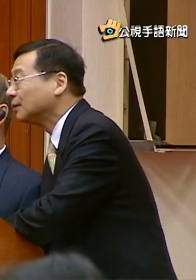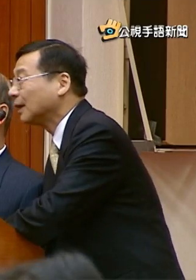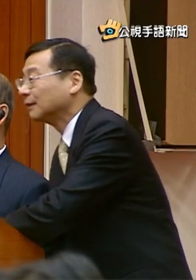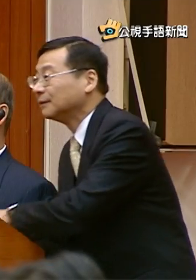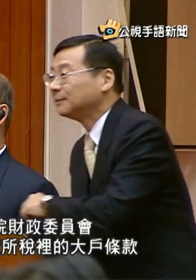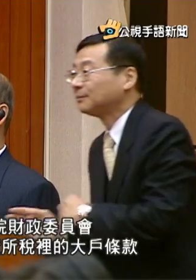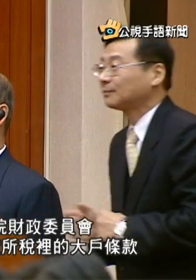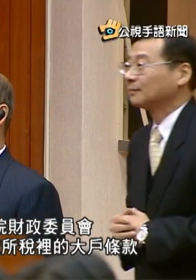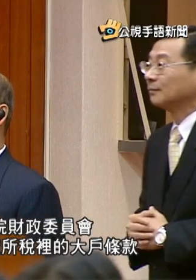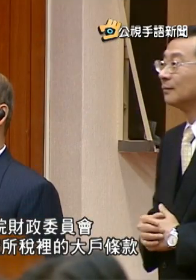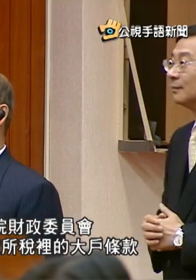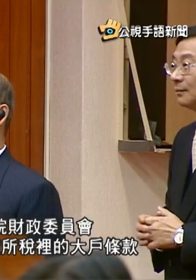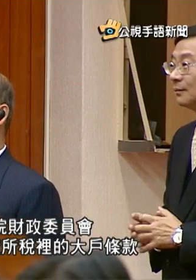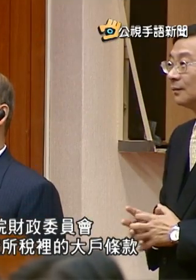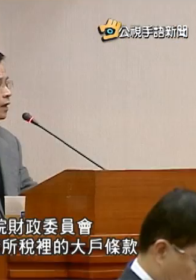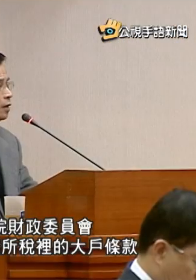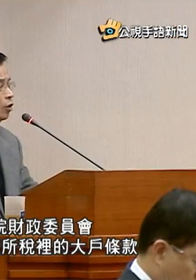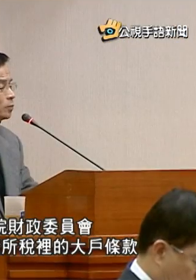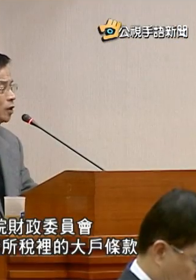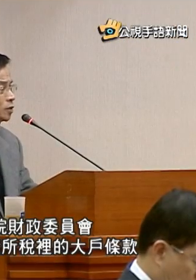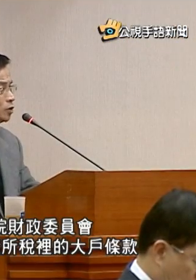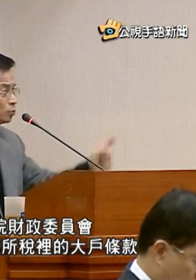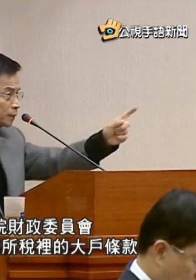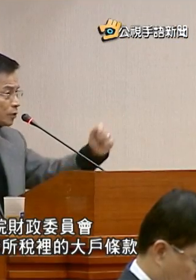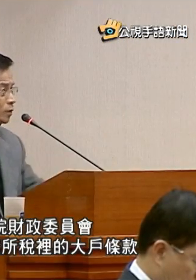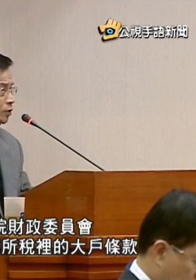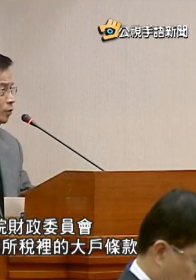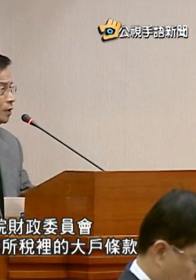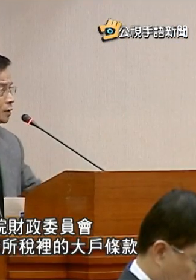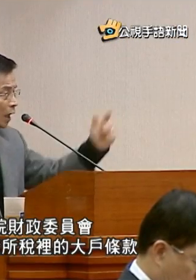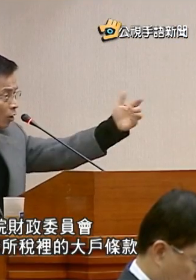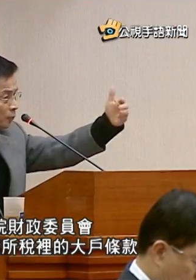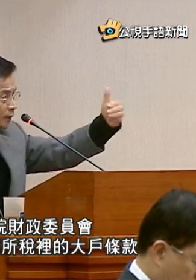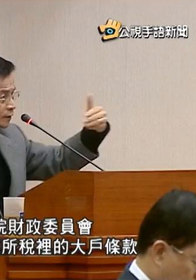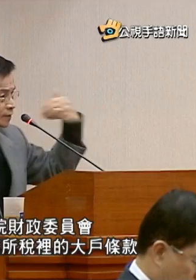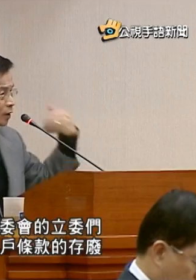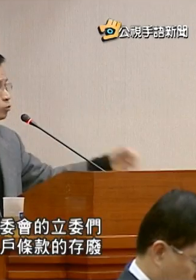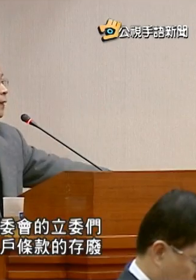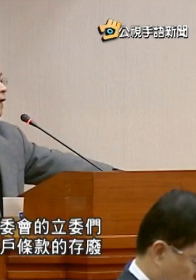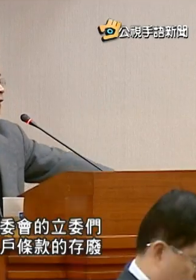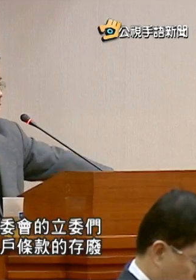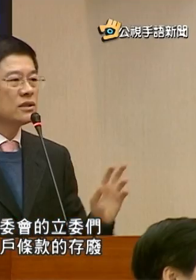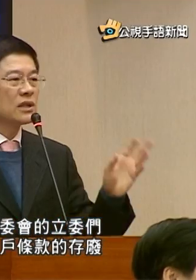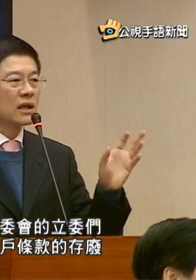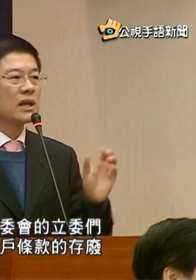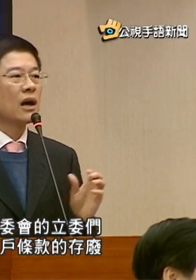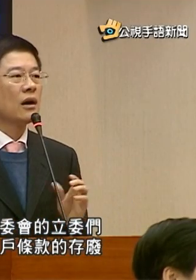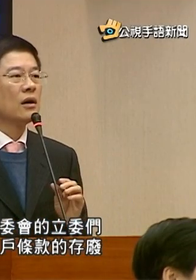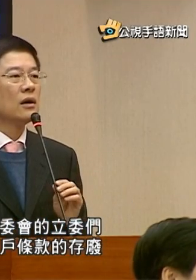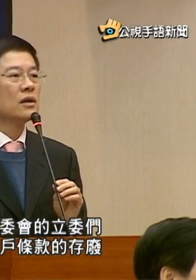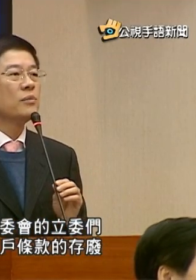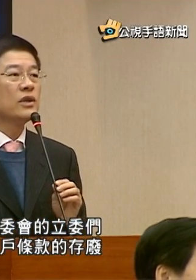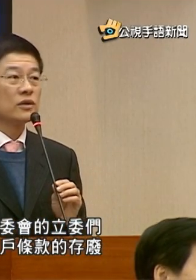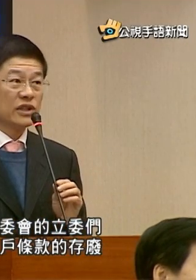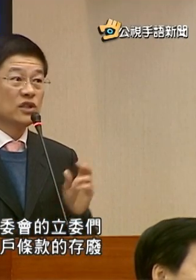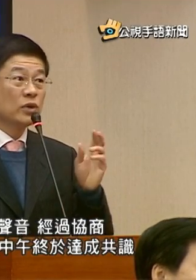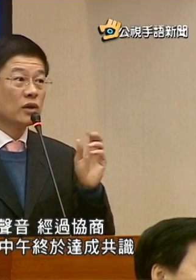立法院财政委员会17号审查证所税里的大户条款，由于财委会的立委们对于大户条款的存废有两派声